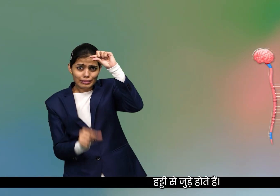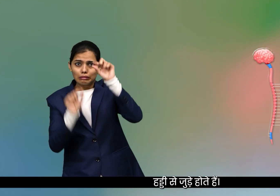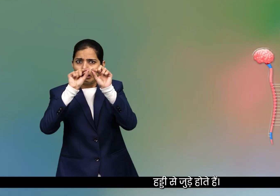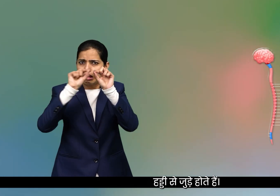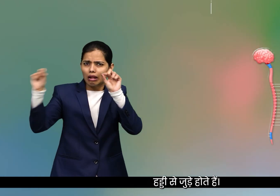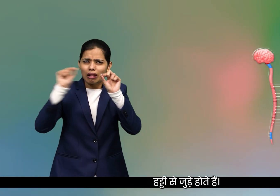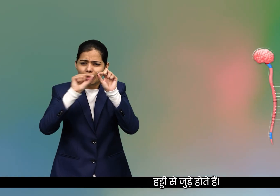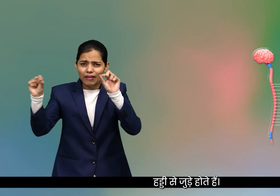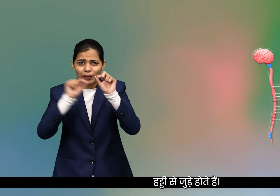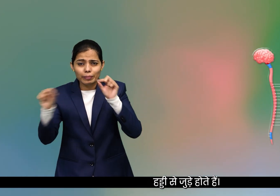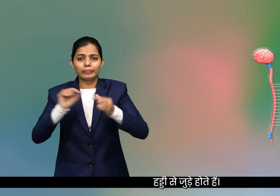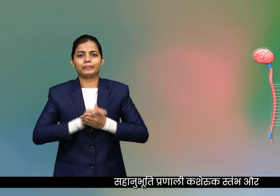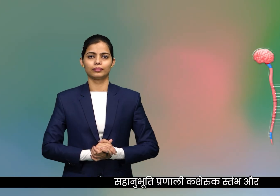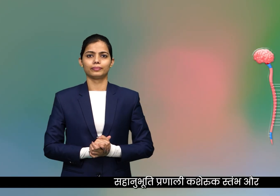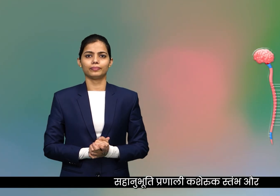हैं।